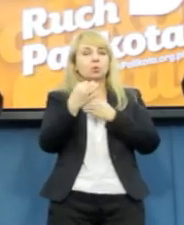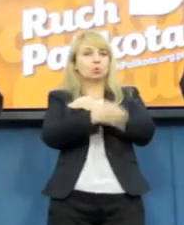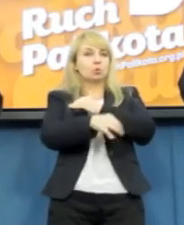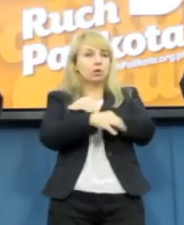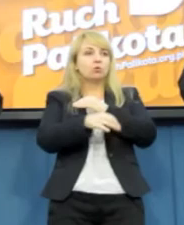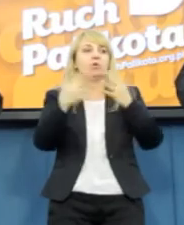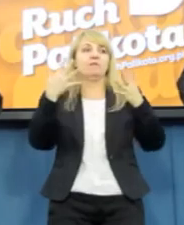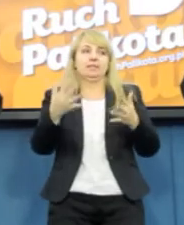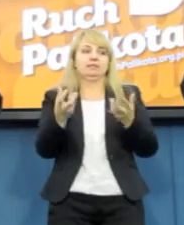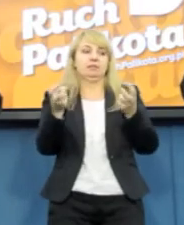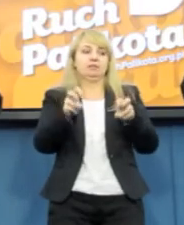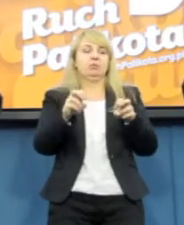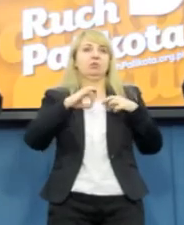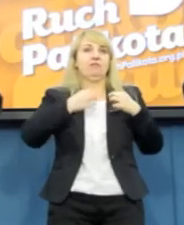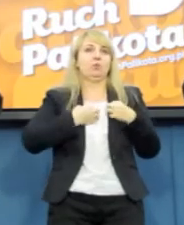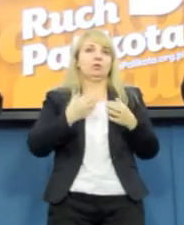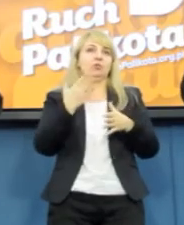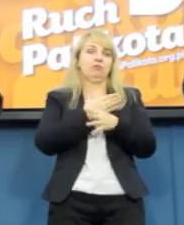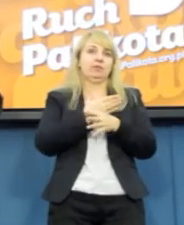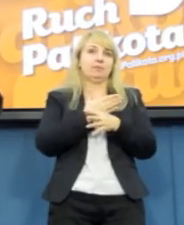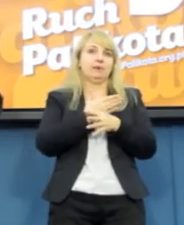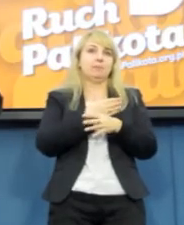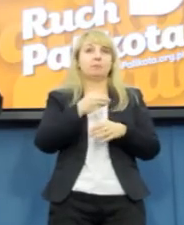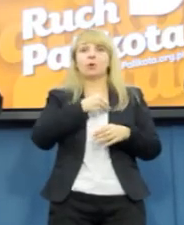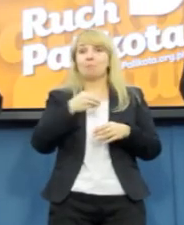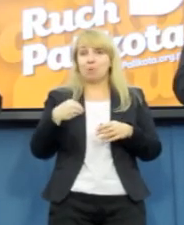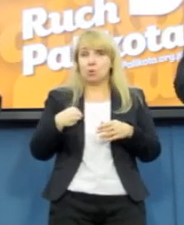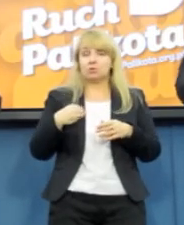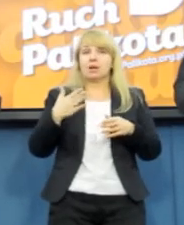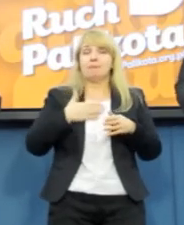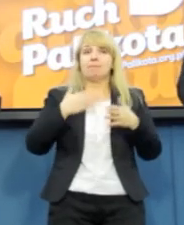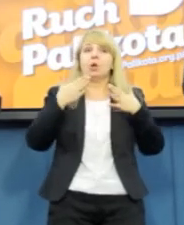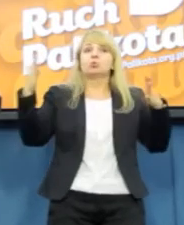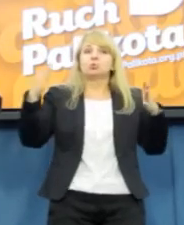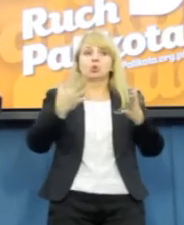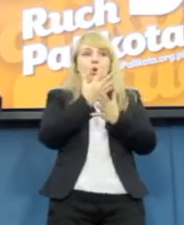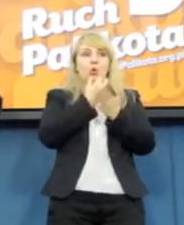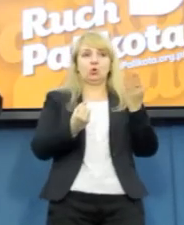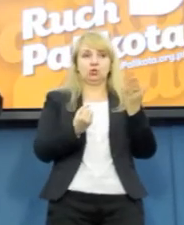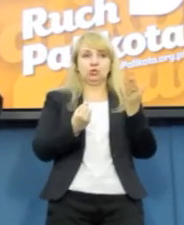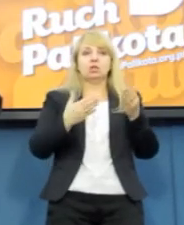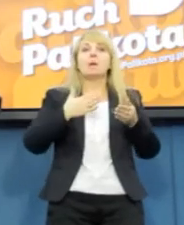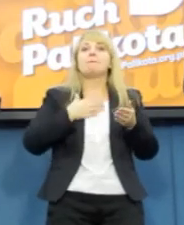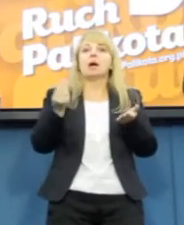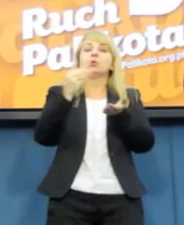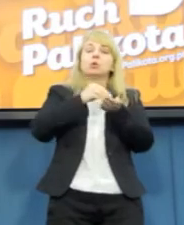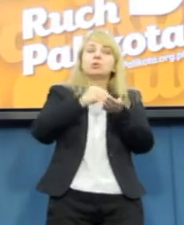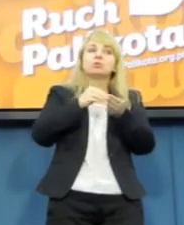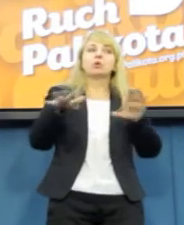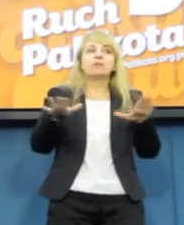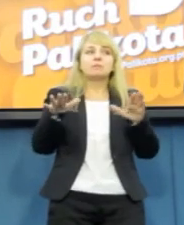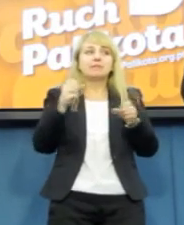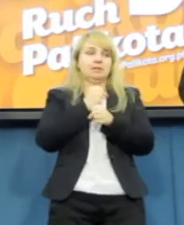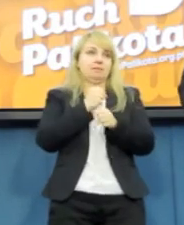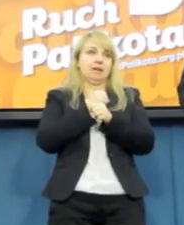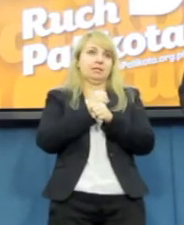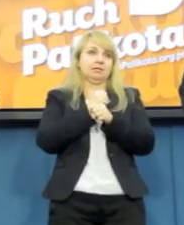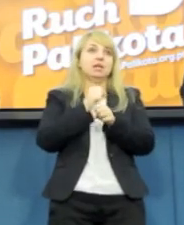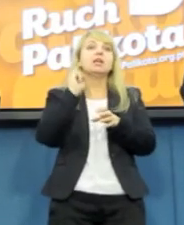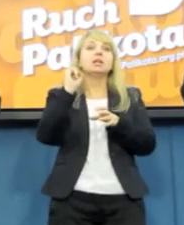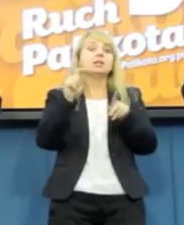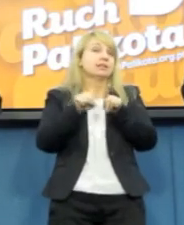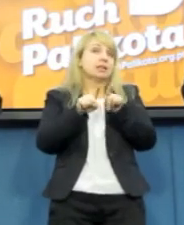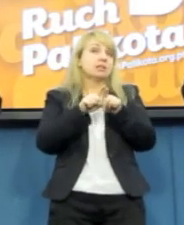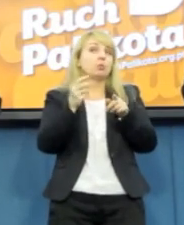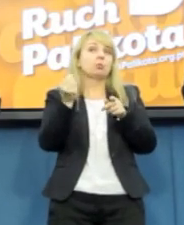i oczywiście dla Polski jest jak najkorzystniejsze, żeby te firmy powstawały, no bo to są dodatkowe miejsca pracy, to są dodatkowe wpływy do budżetu. No ale fakty są